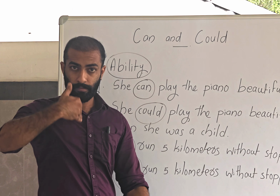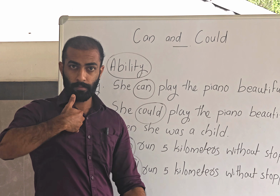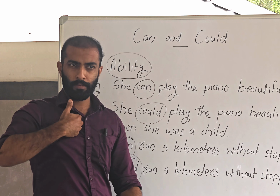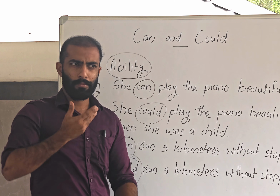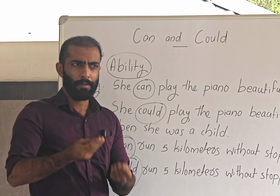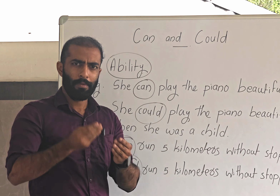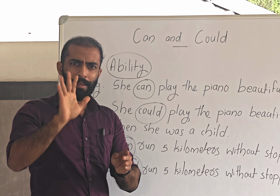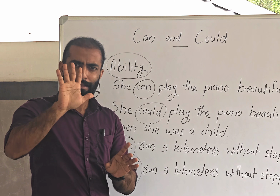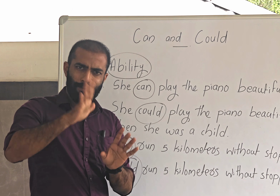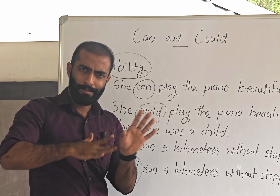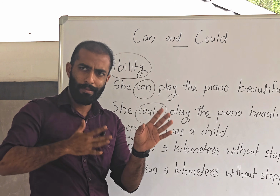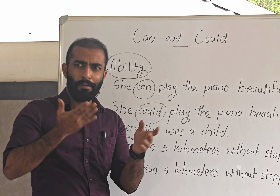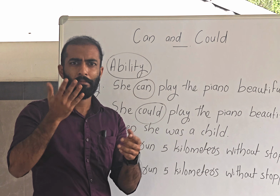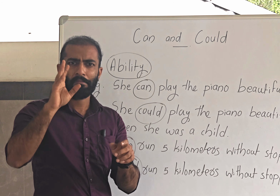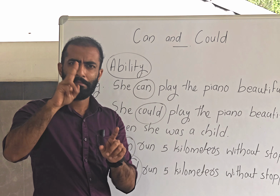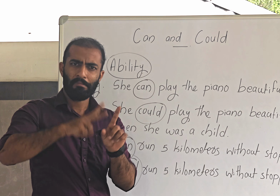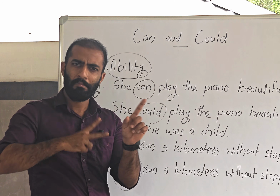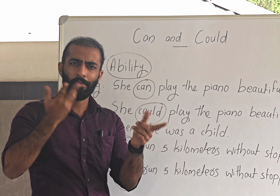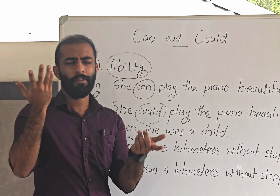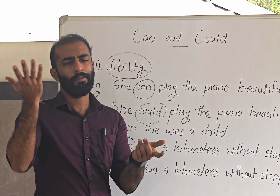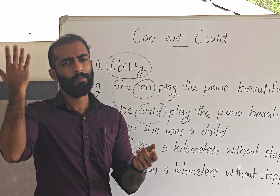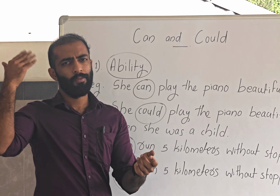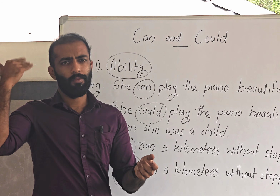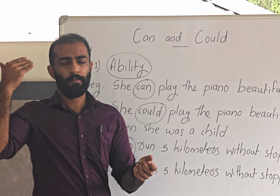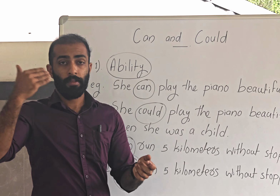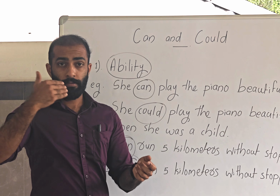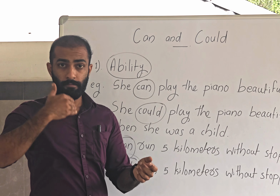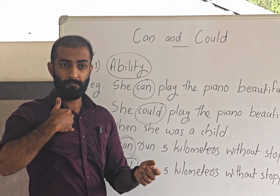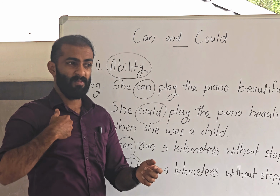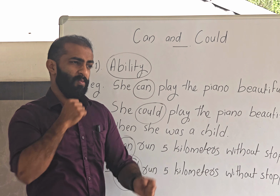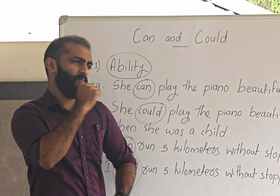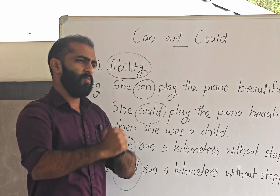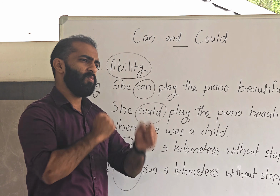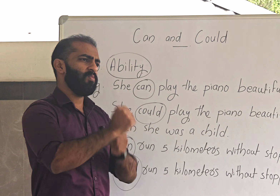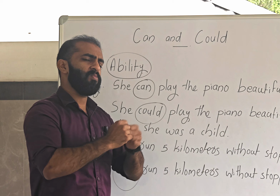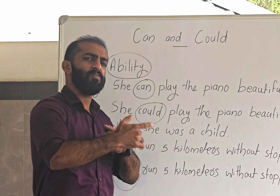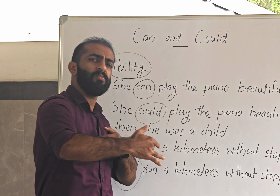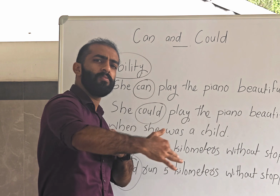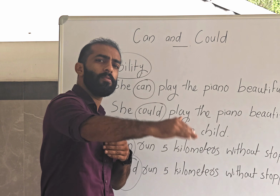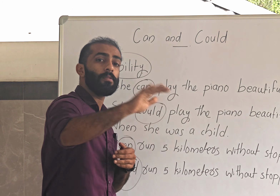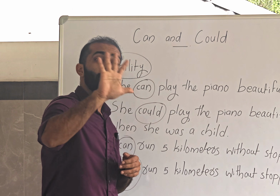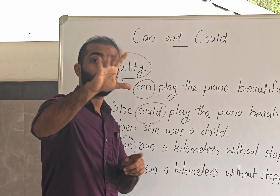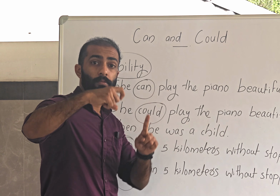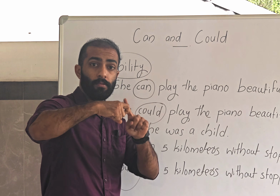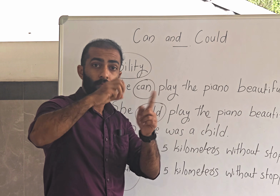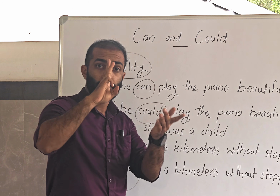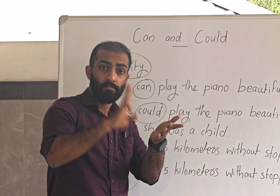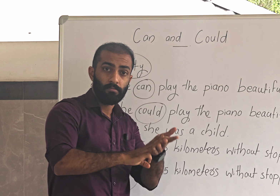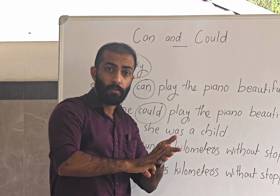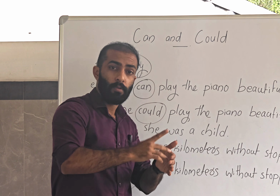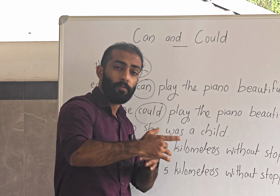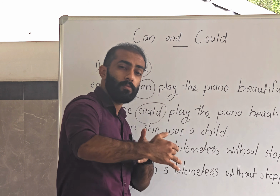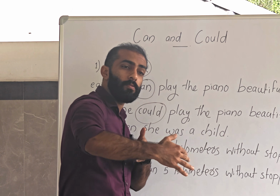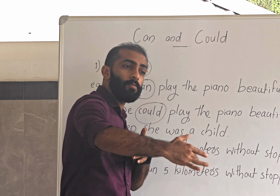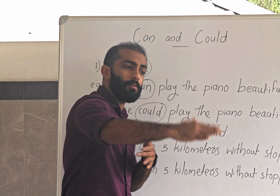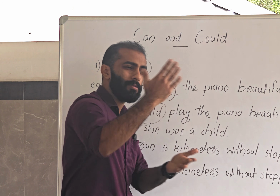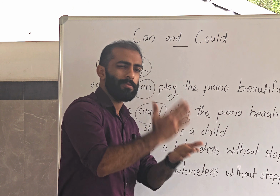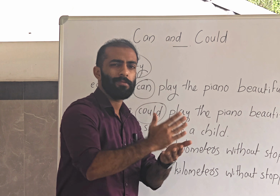ഓടാൻ കഴിയുമായിരുന്നു. അതായത് 5 വർഷം മുമ്പോ അല്ലെങ്കിൽ 2 വർഷം മുമ്പോ ഒക്കെ എനിക്ക് ചെയ്യാൻ കഴിയുമായിരുന്ന ഒരു കാര്യത്തെയാണ് ഇവിടെ കുറിക്കുന്നത്.